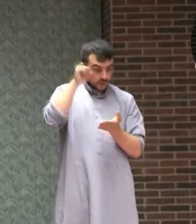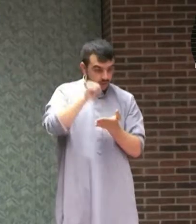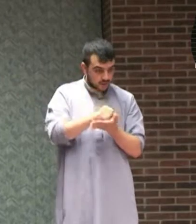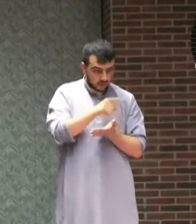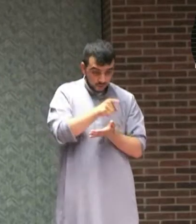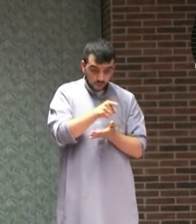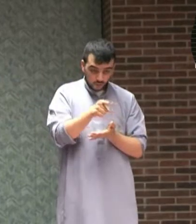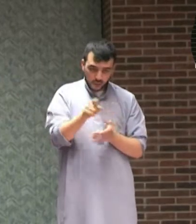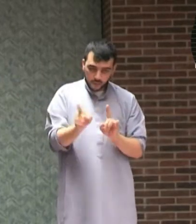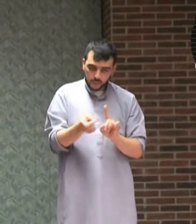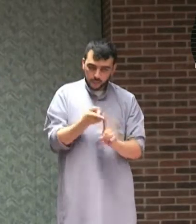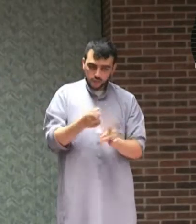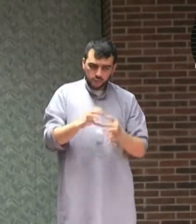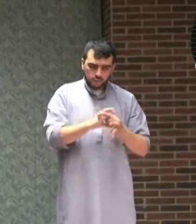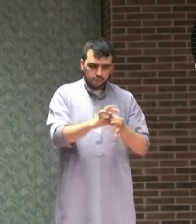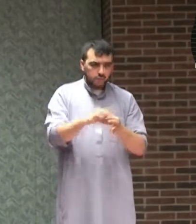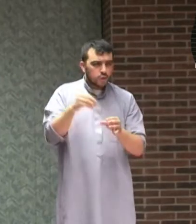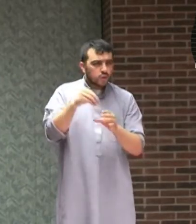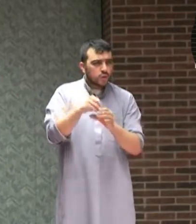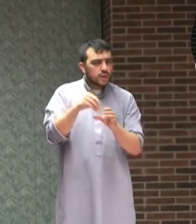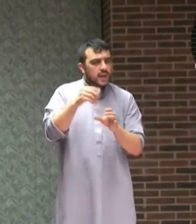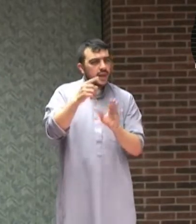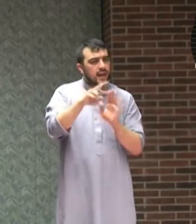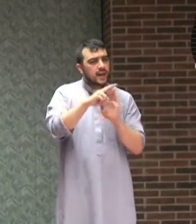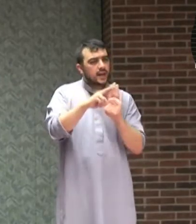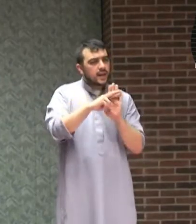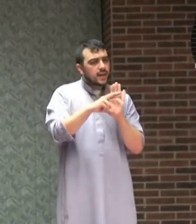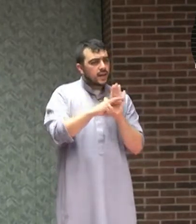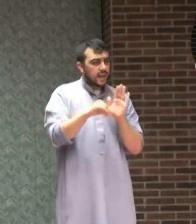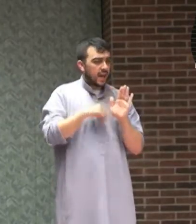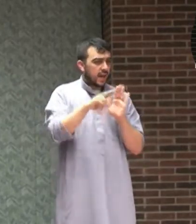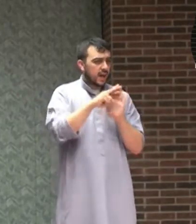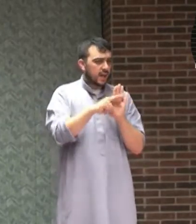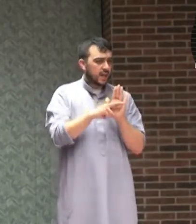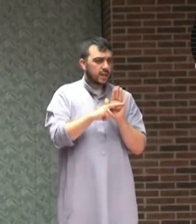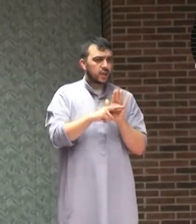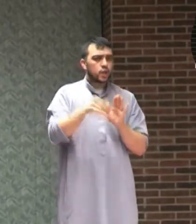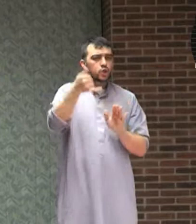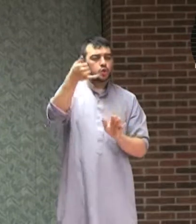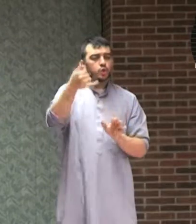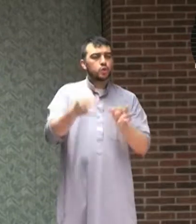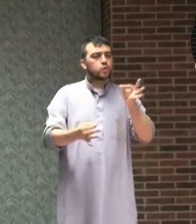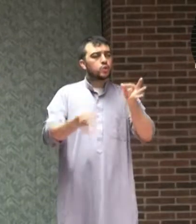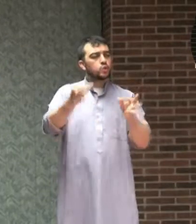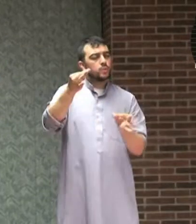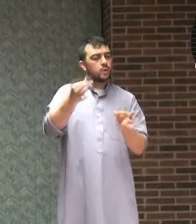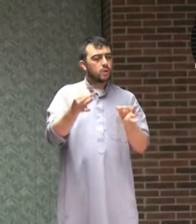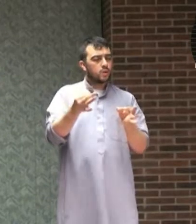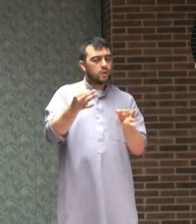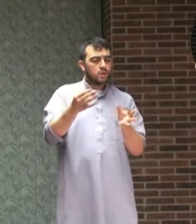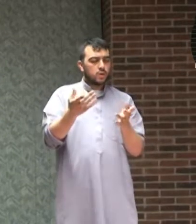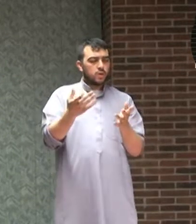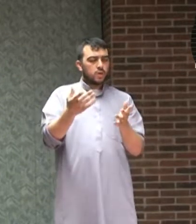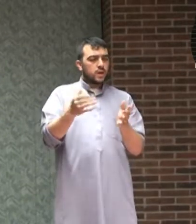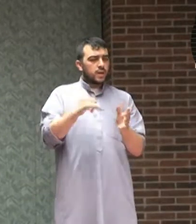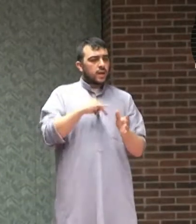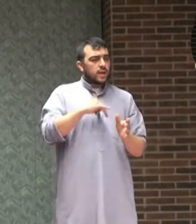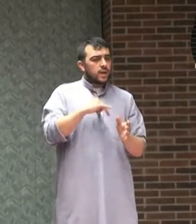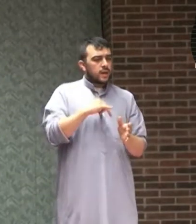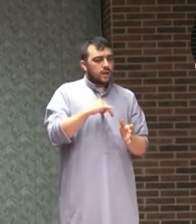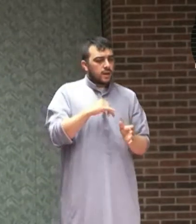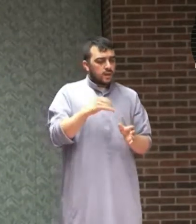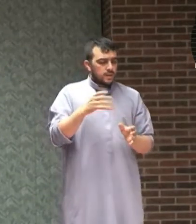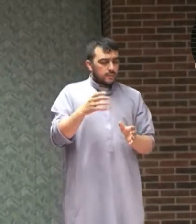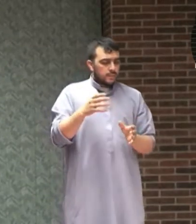Il a décrété en ce sens une multitude de ahkam. Même lorsqu'on voit les jugements de l'islam, on voit que beaucoup de